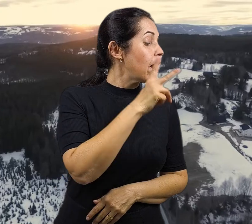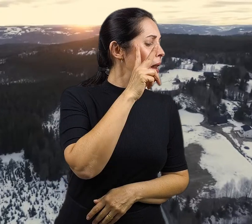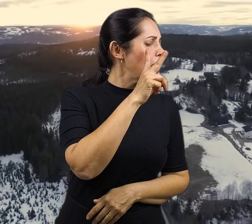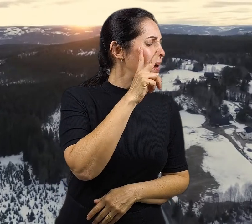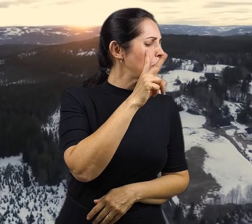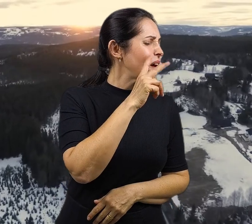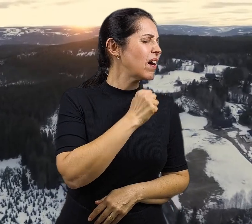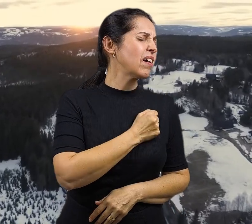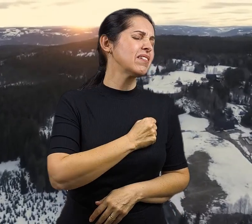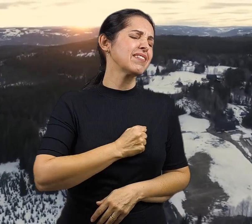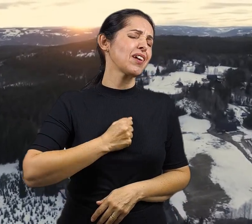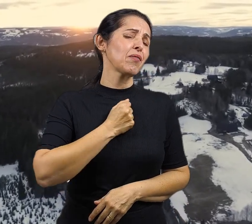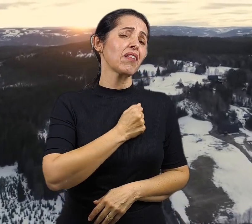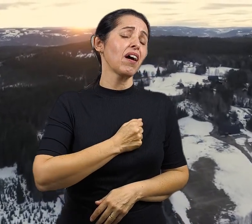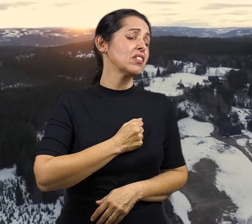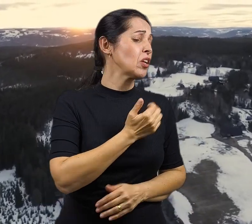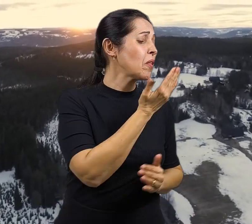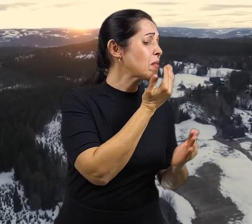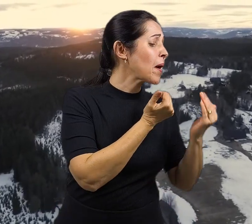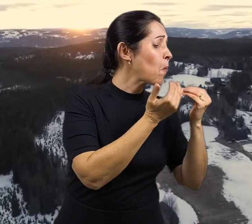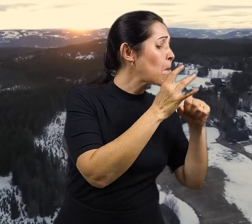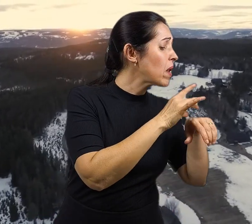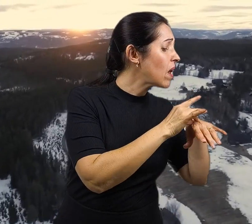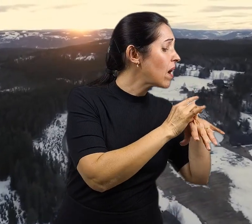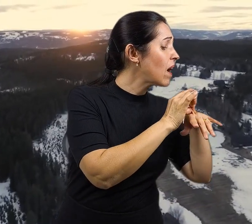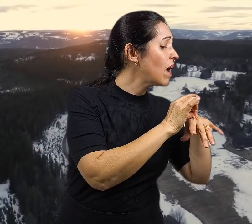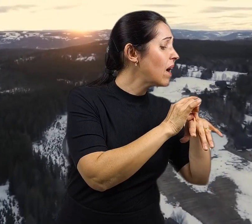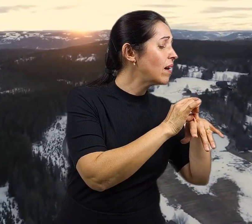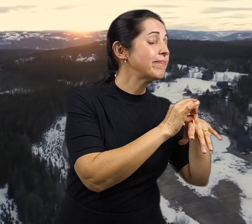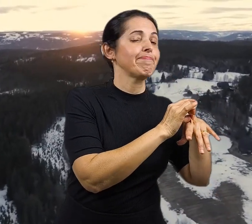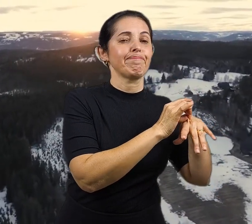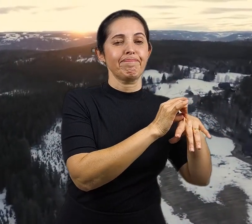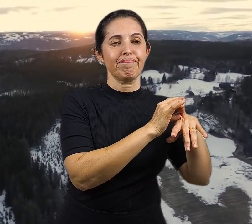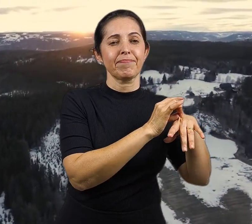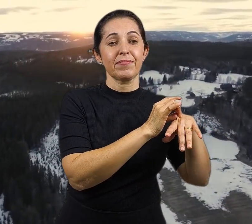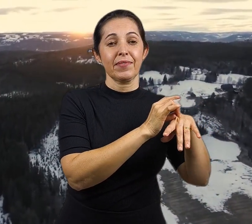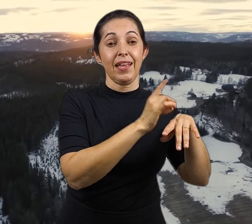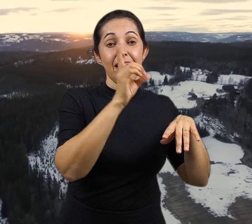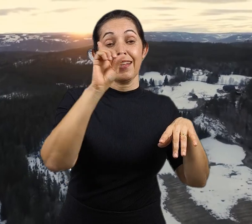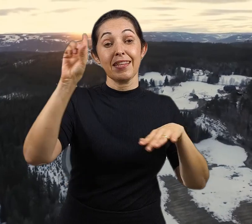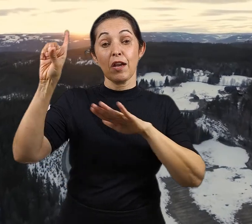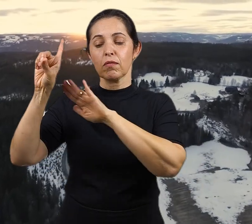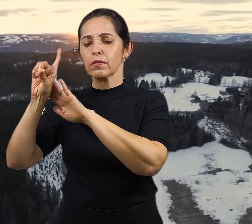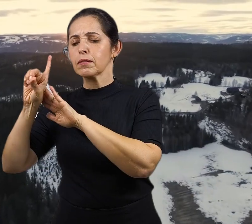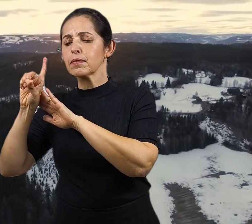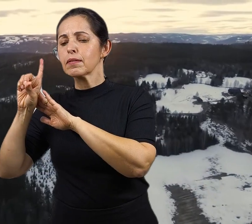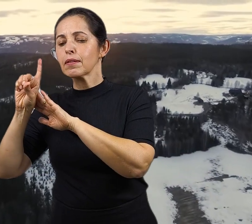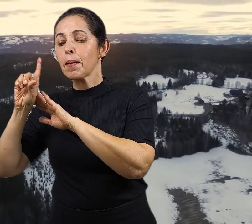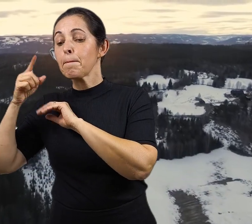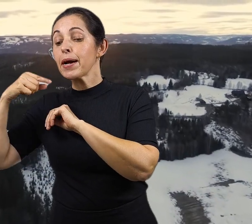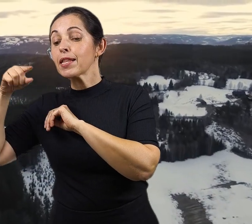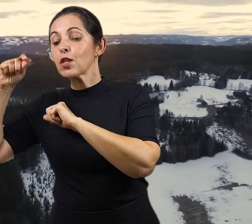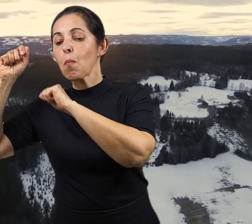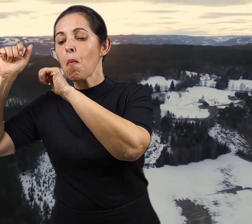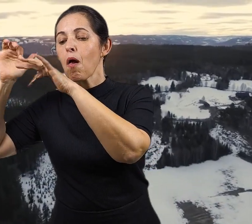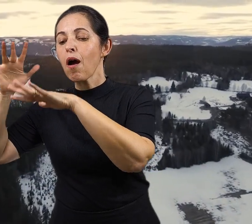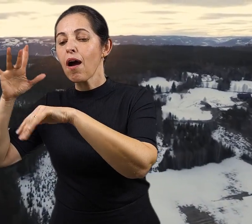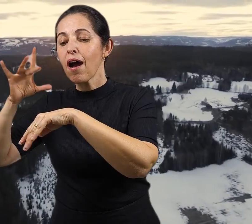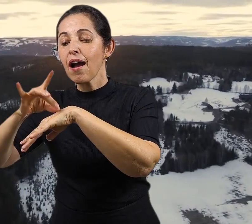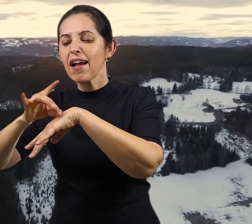carne. O Senhor mandou carne para eles todas as vezes, até eles jogarem fora do corpo, vomitarem, de tanto que